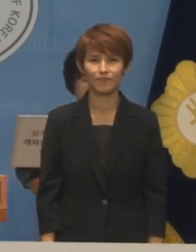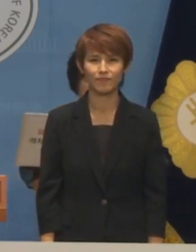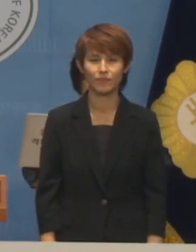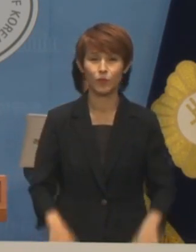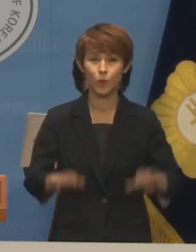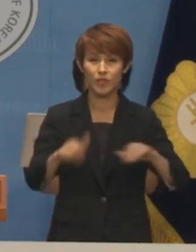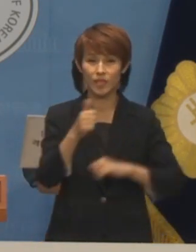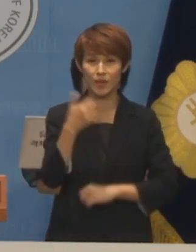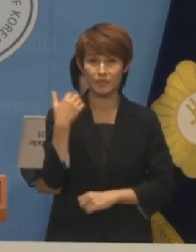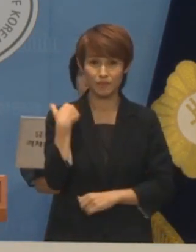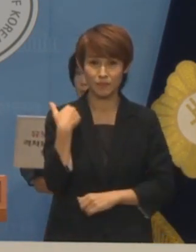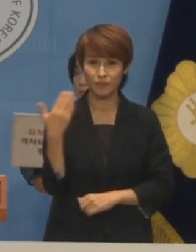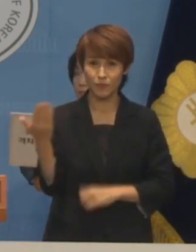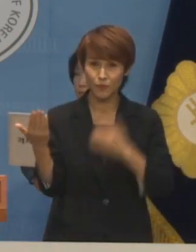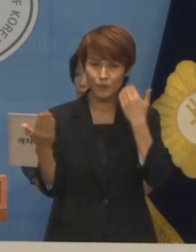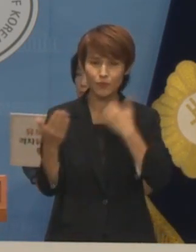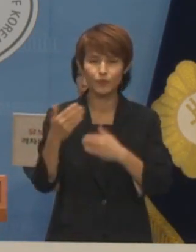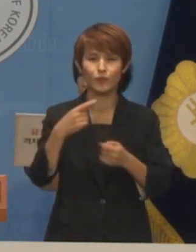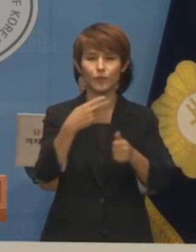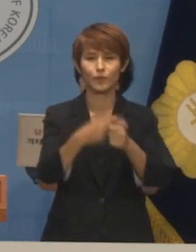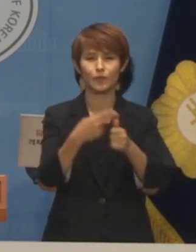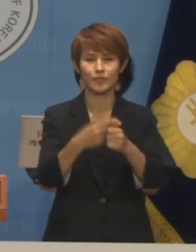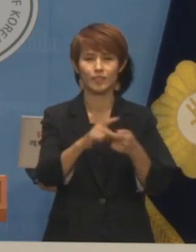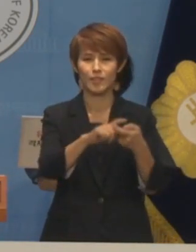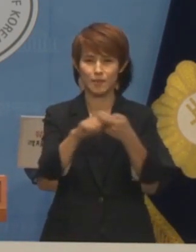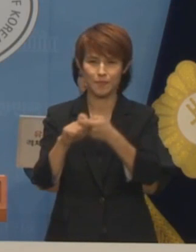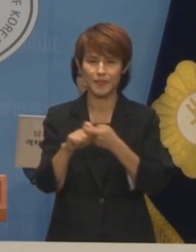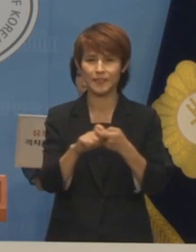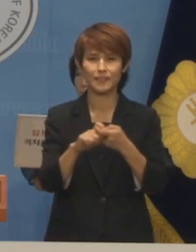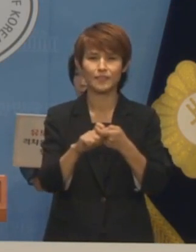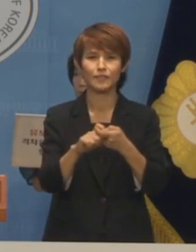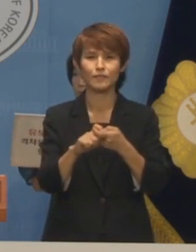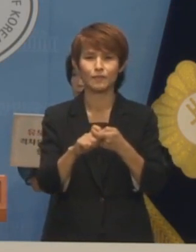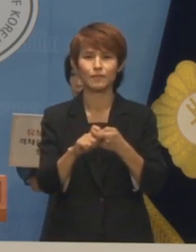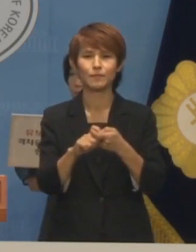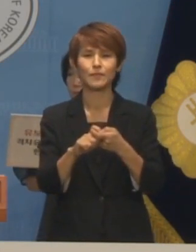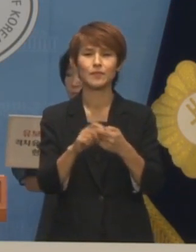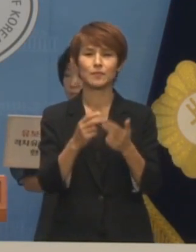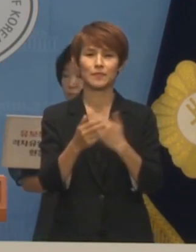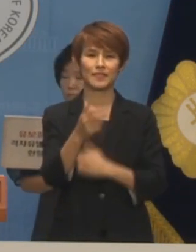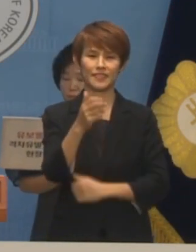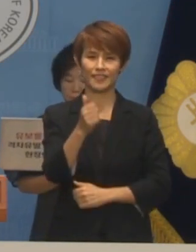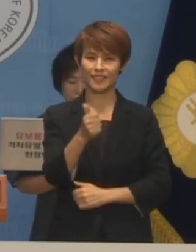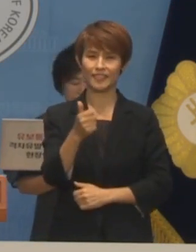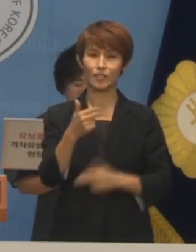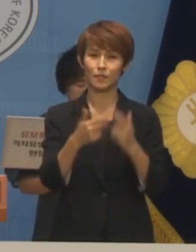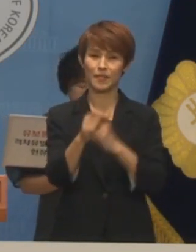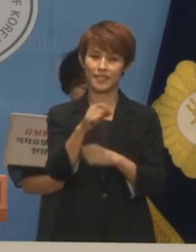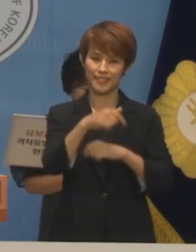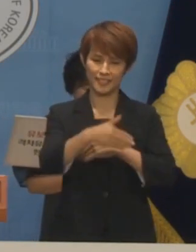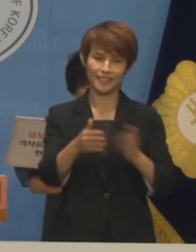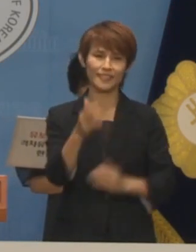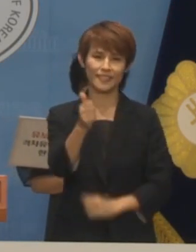오늘 사회를 맡은 저는 한국교원단체 총연합회 장승혁 교원정책국장입니다.